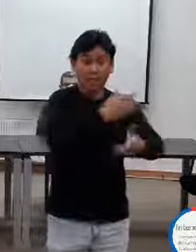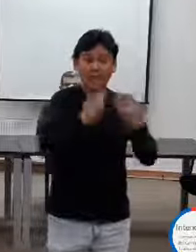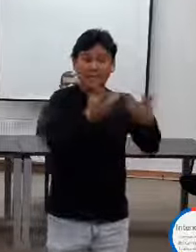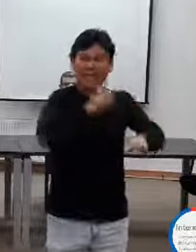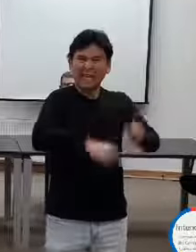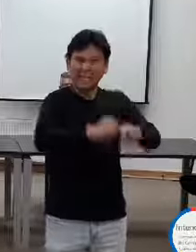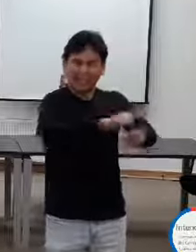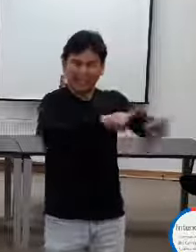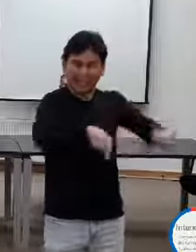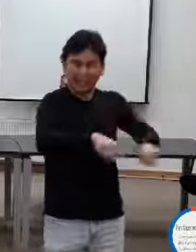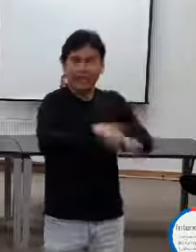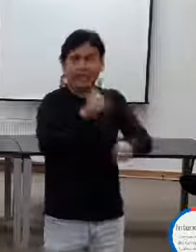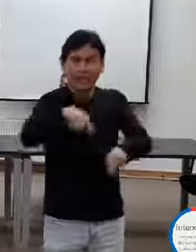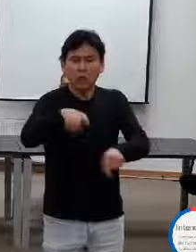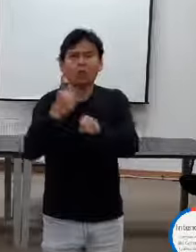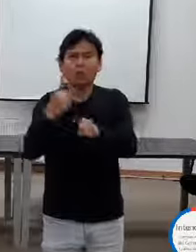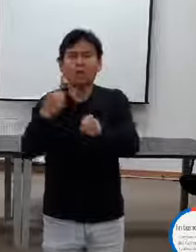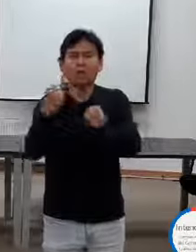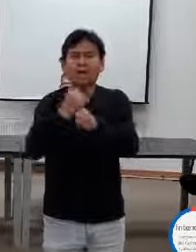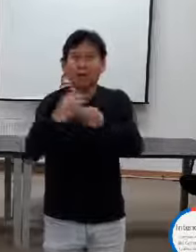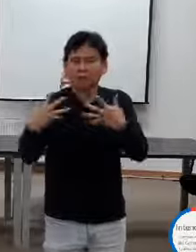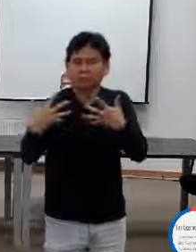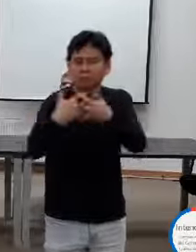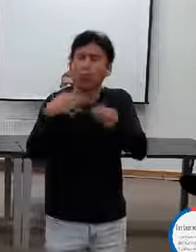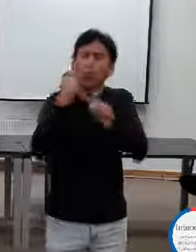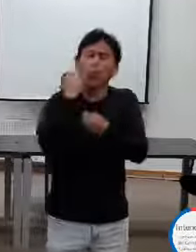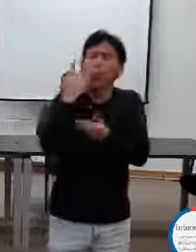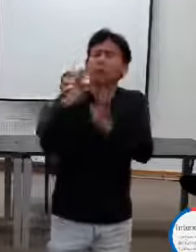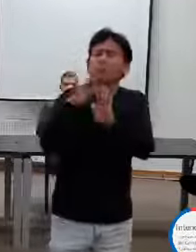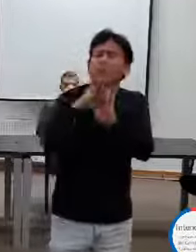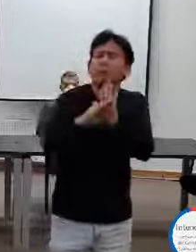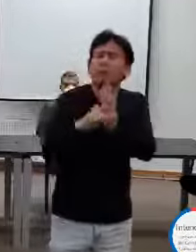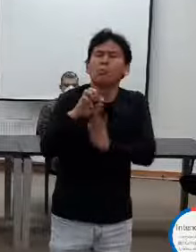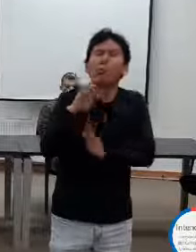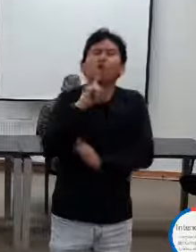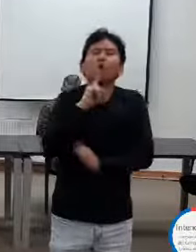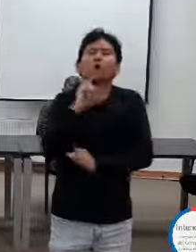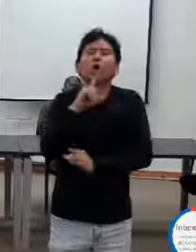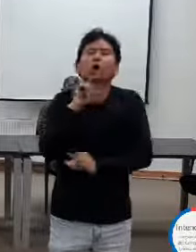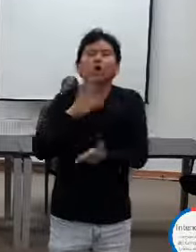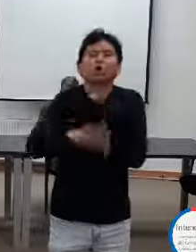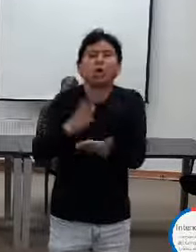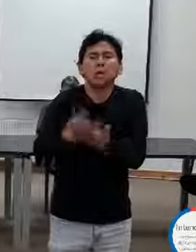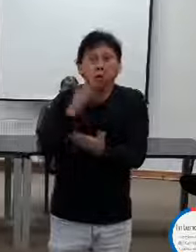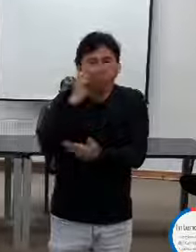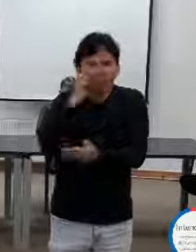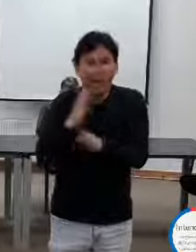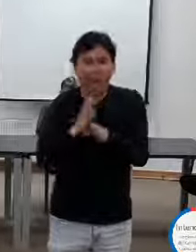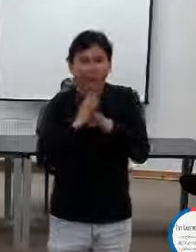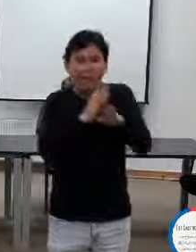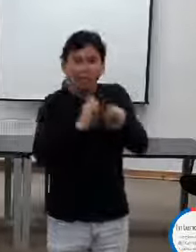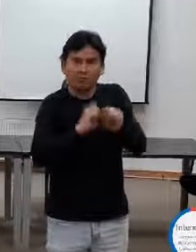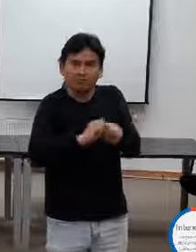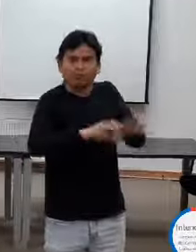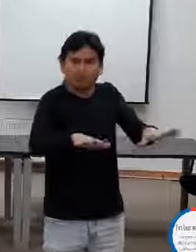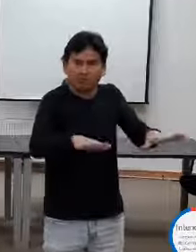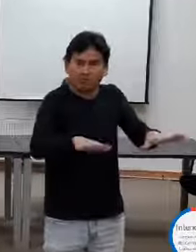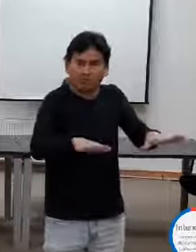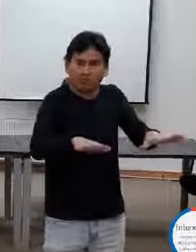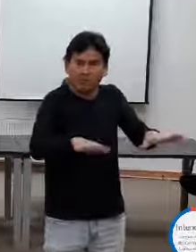terreno, ellos trabajen con las empresas justamente cuáles van a ser los protocolos sanitarios en este contexto de pandemia